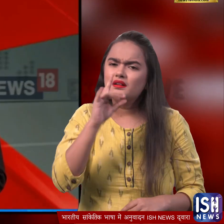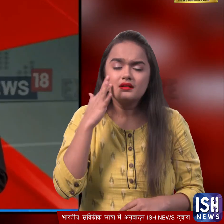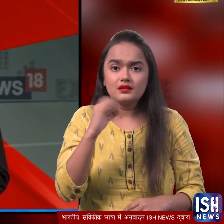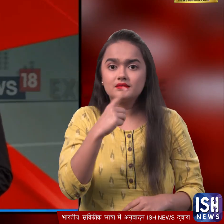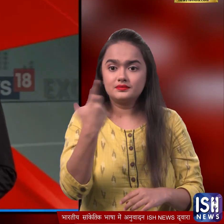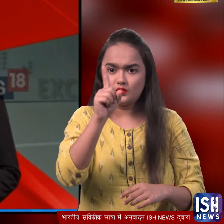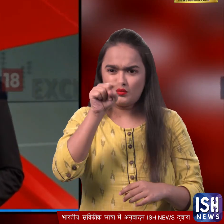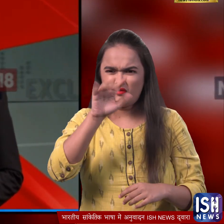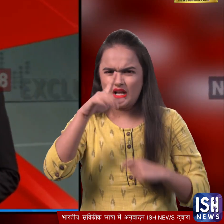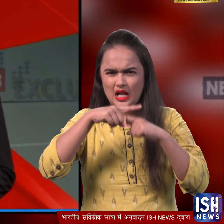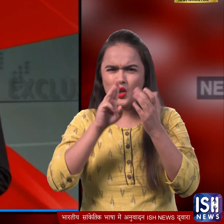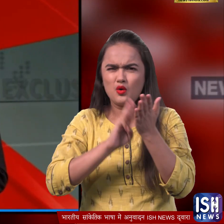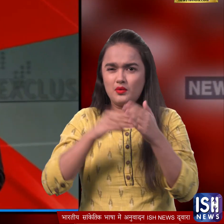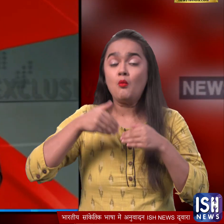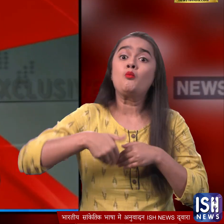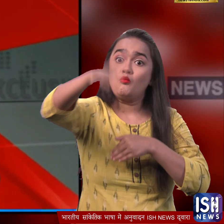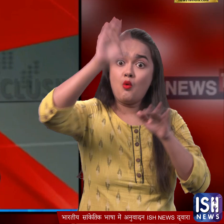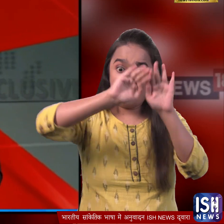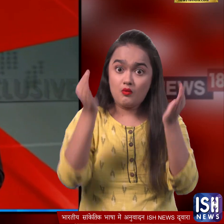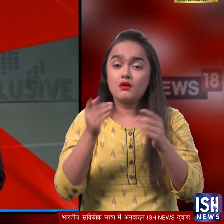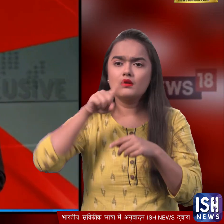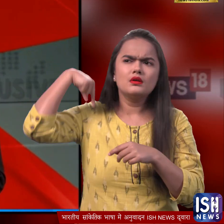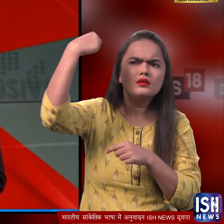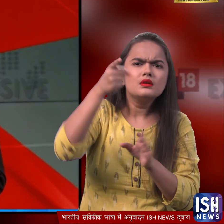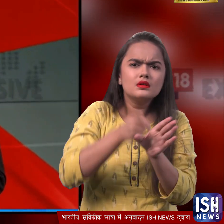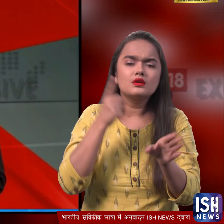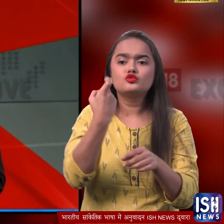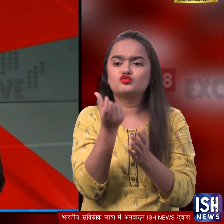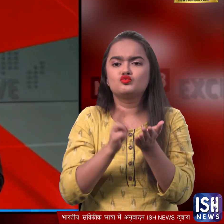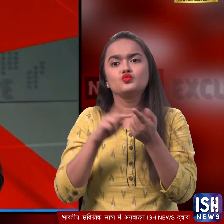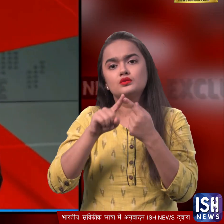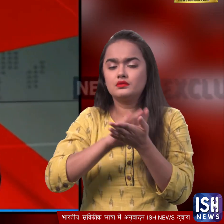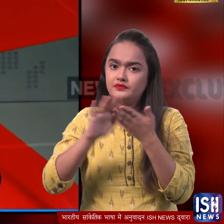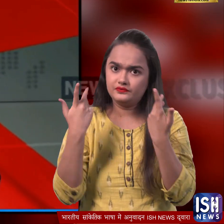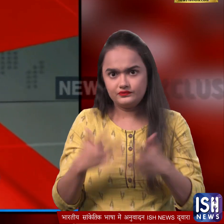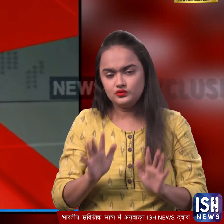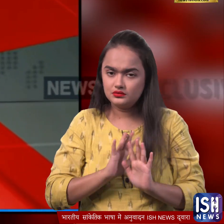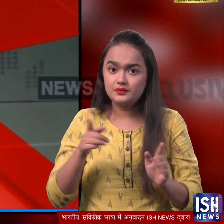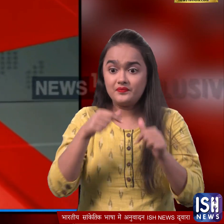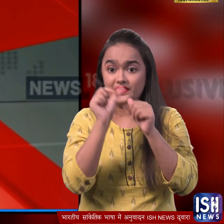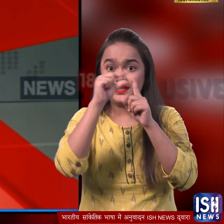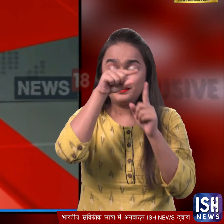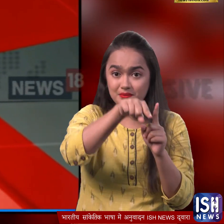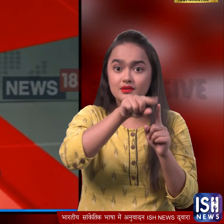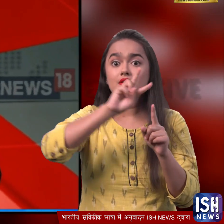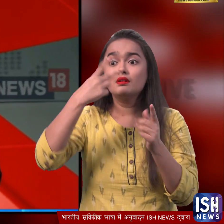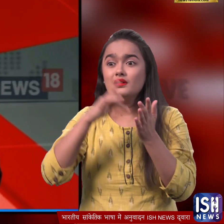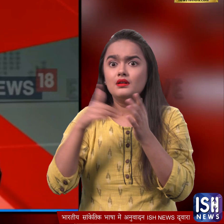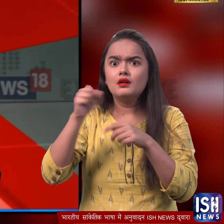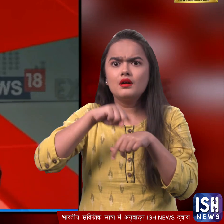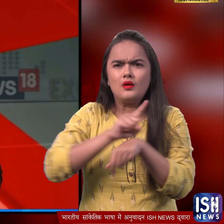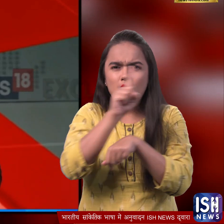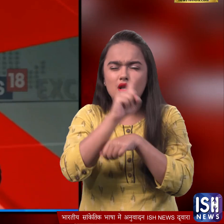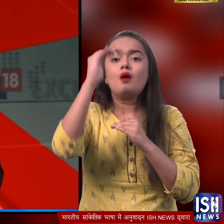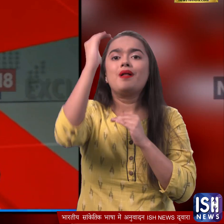की एक बात यह कि यह सुरंग 1.5 किलोमीटर से ज्यादा लंबी है, जो अगले साल जून तक बनकर तैयार हो जाएगी, जिससे असम के तेजपुर और अरुणाचल प्रदेश के तवांग की